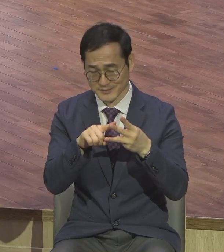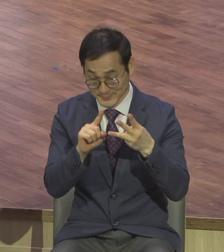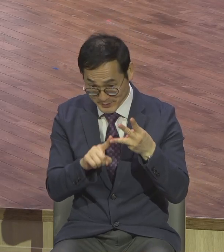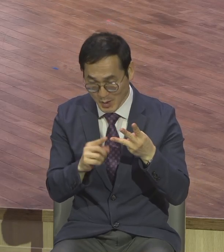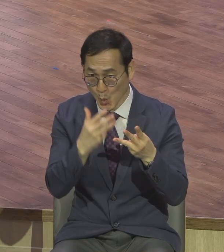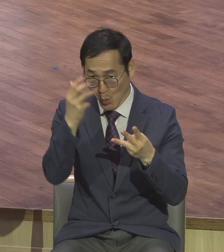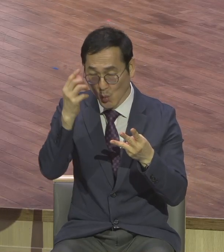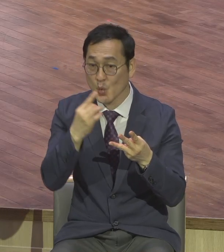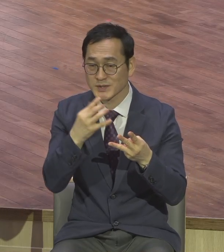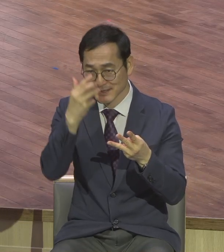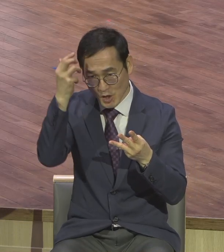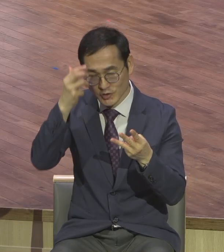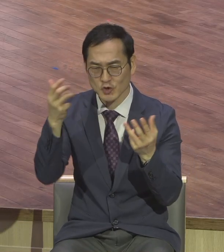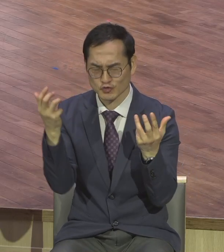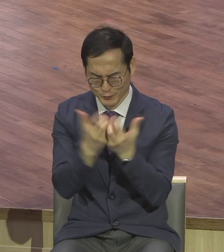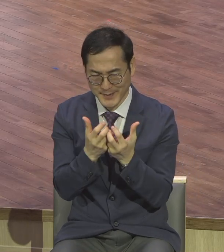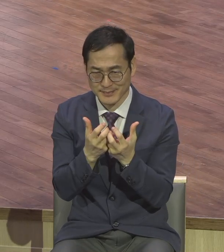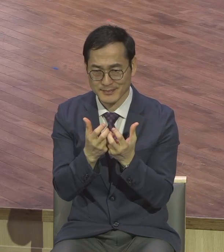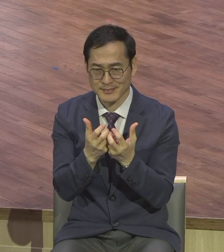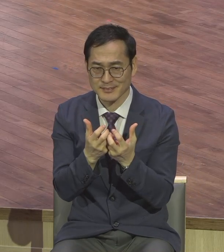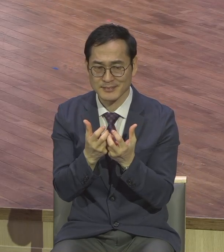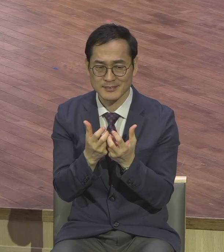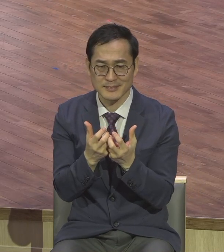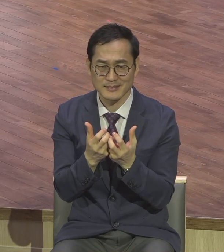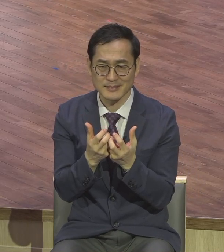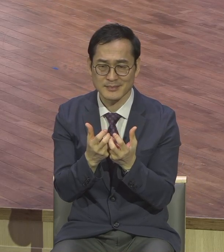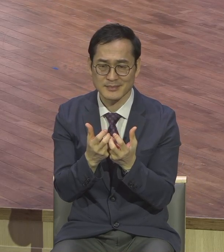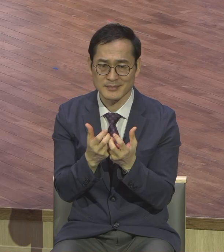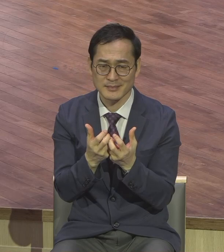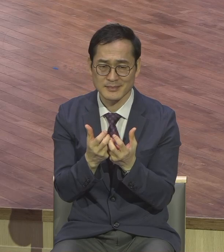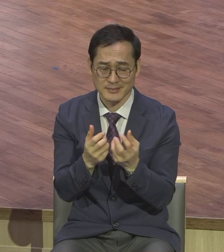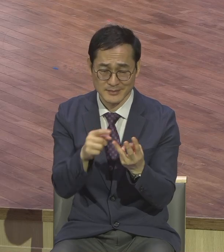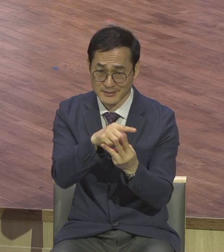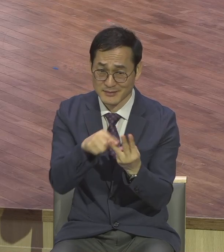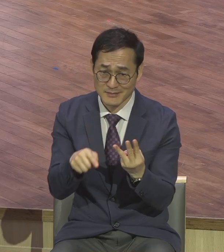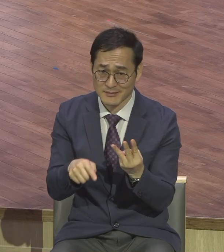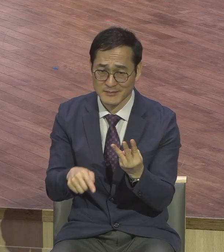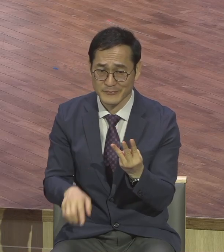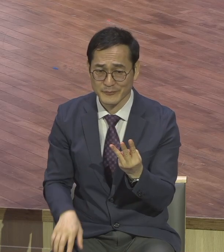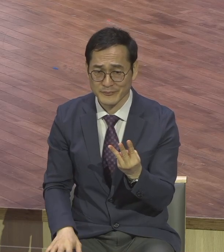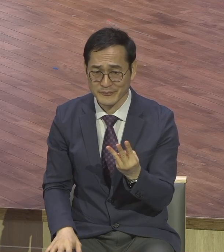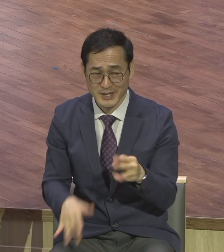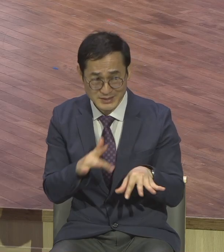충만 뭐든지 다 넘어갈 수 있습니다. 다 넘어갈 수 있어요.